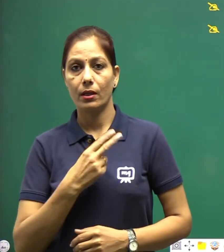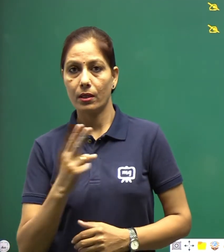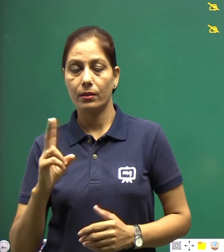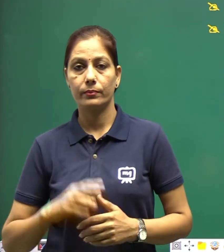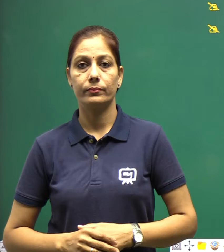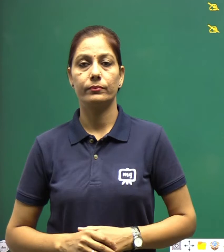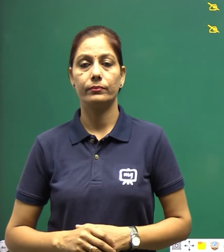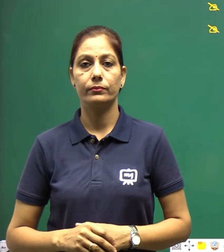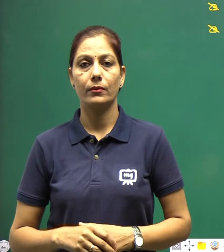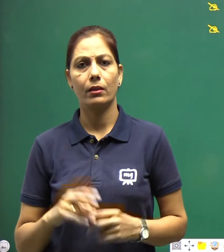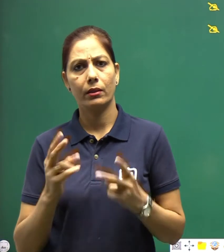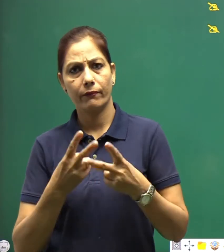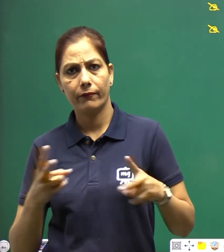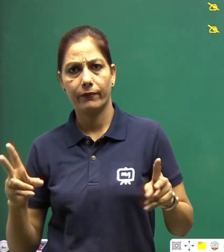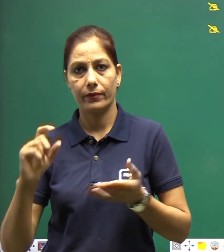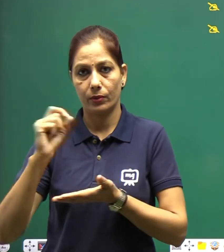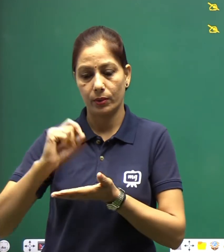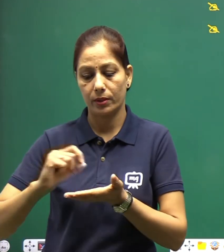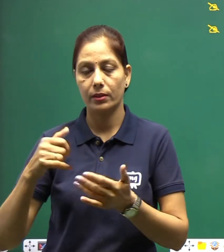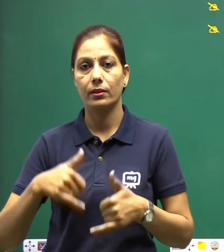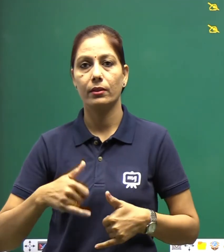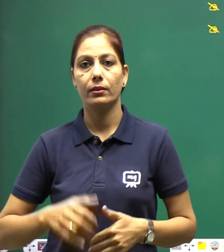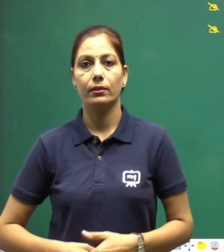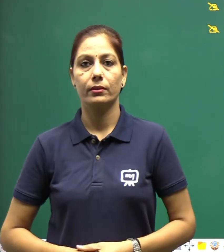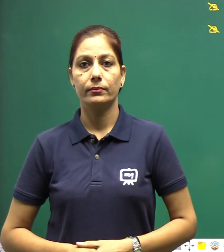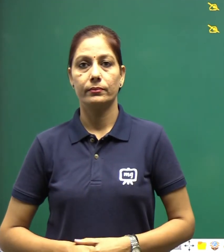वर्षा आदि है।